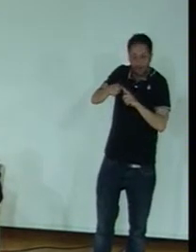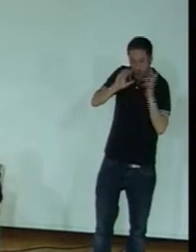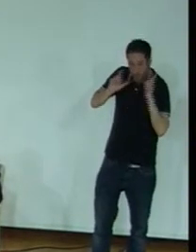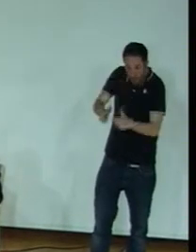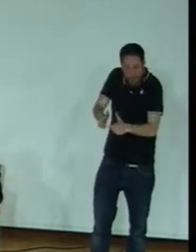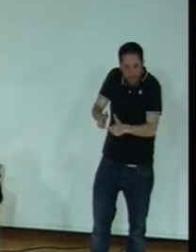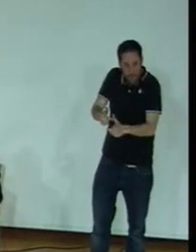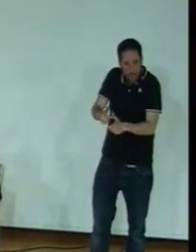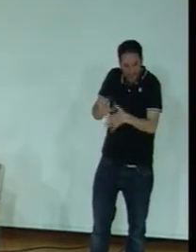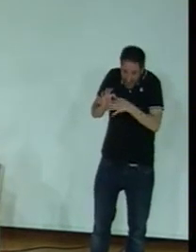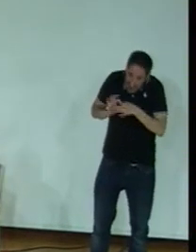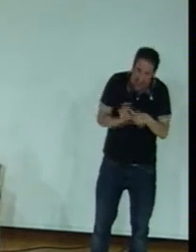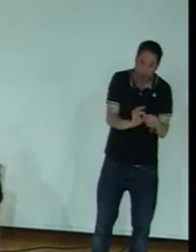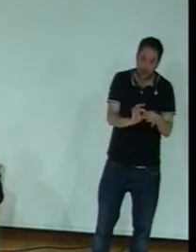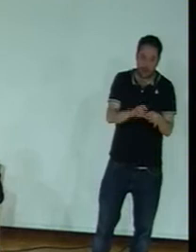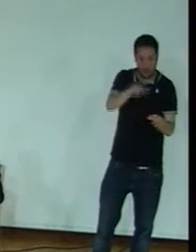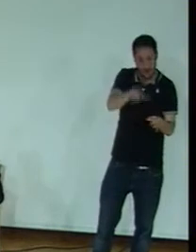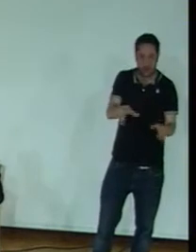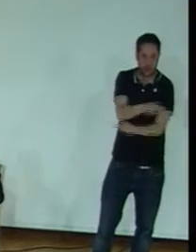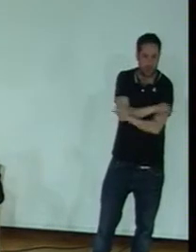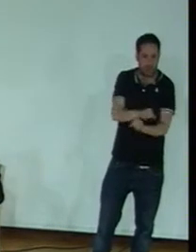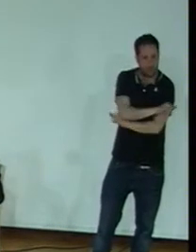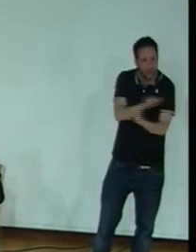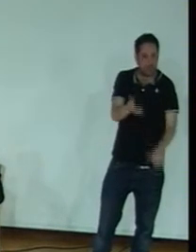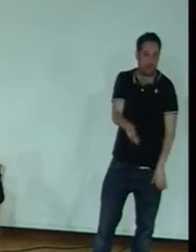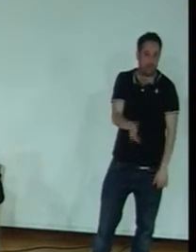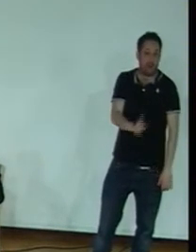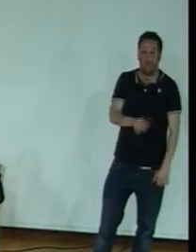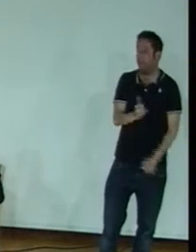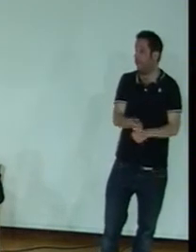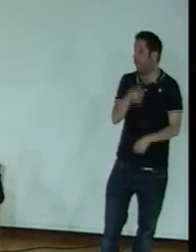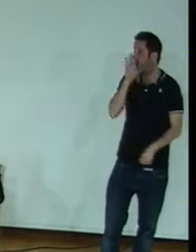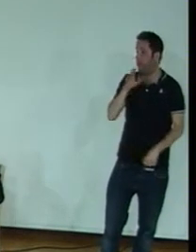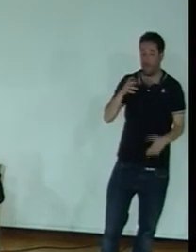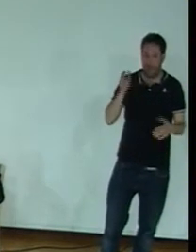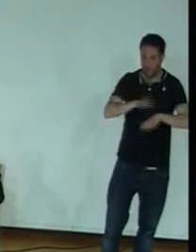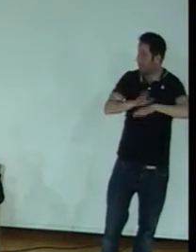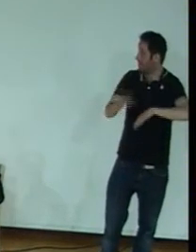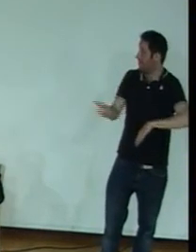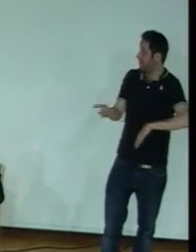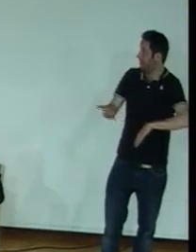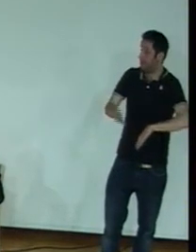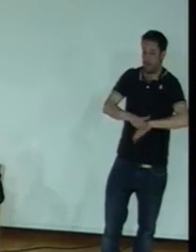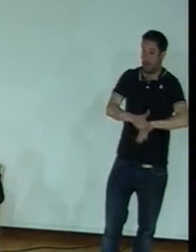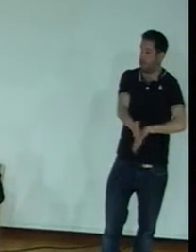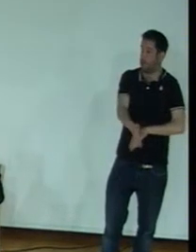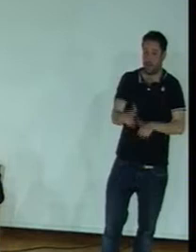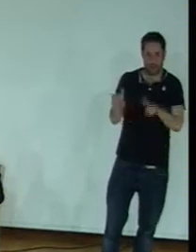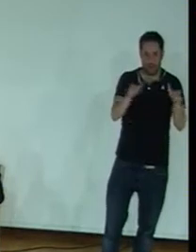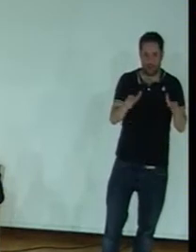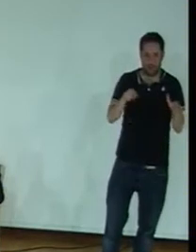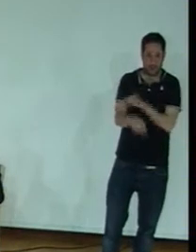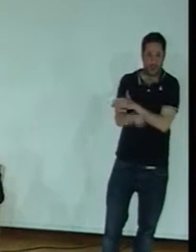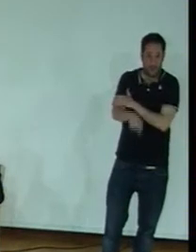cette détection correspond effectivement à un terroriste en puissance, et donc faire sonner des alarmes et faire une surveillance plus